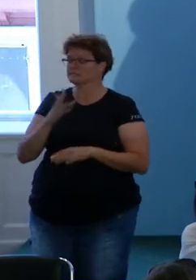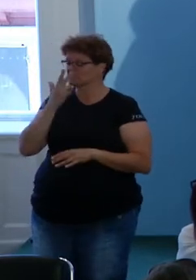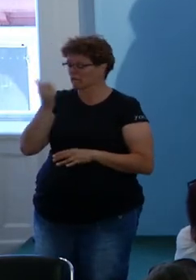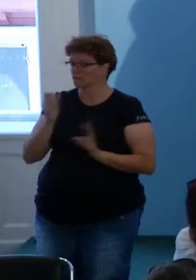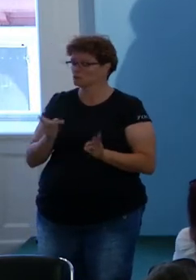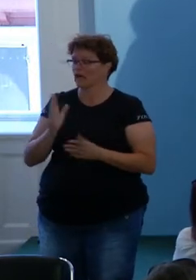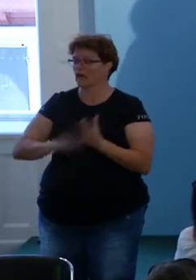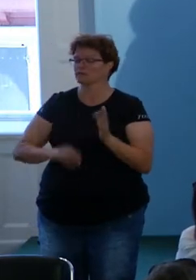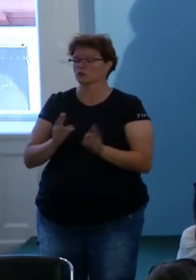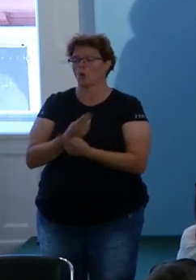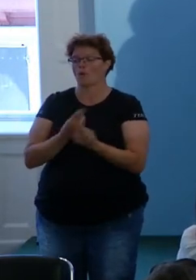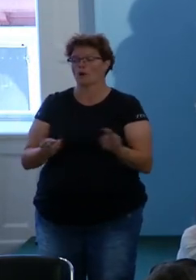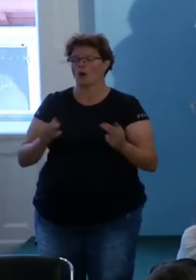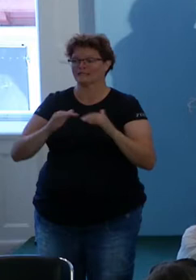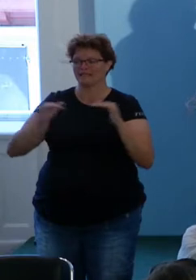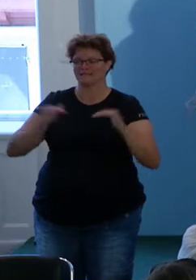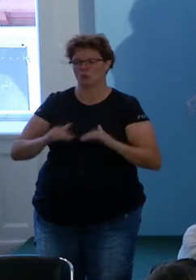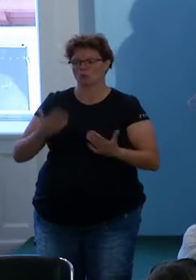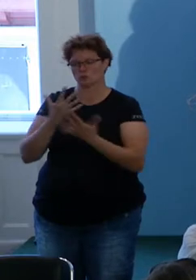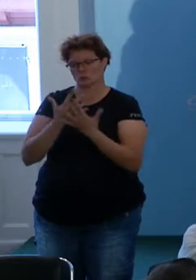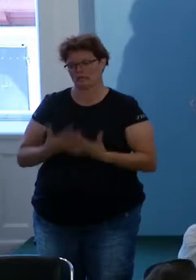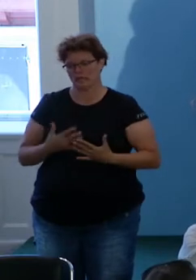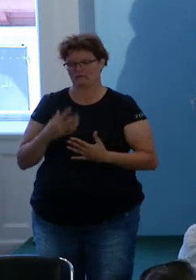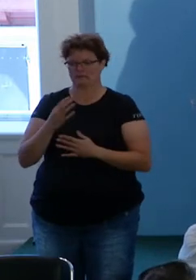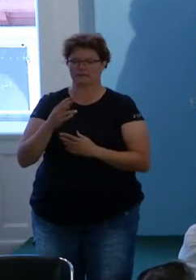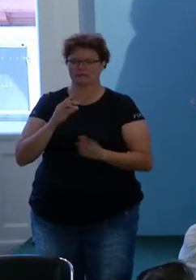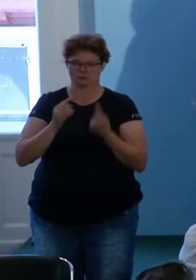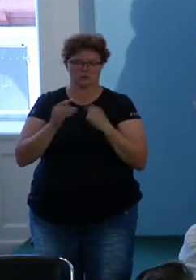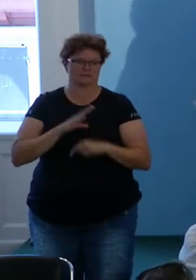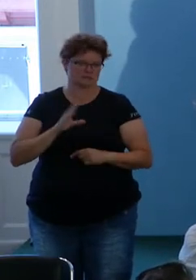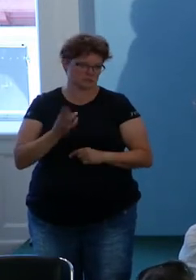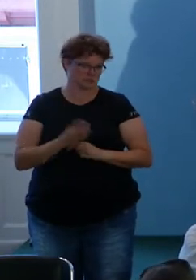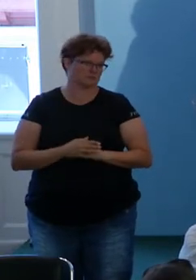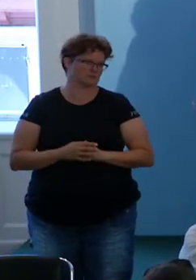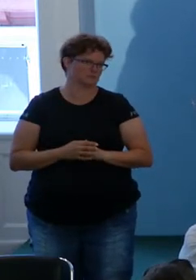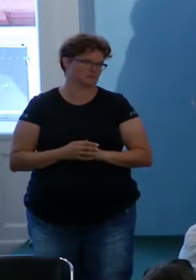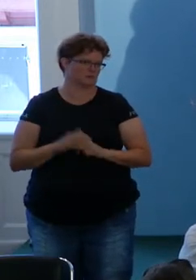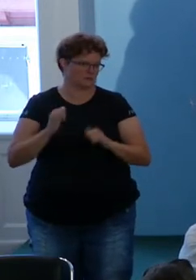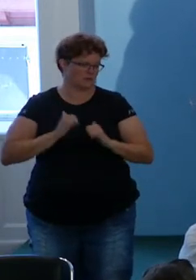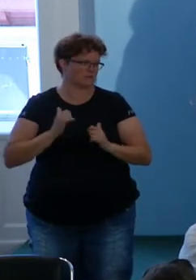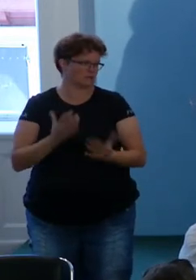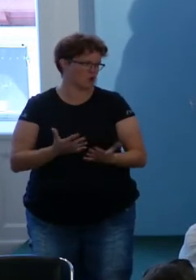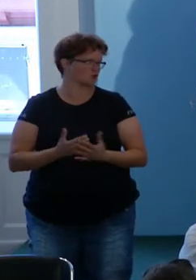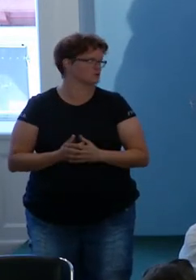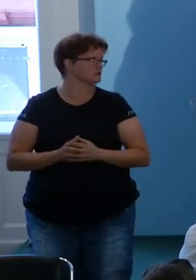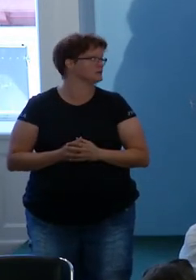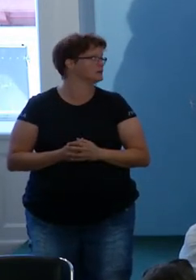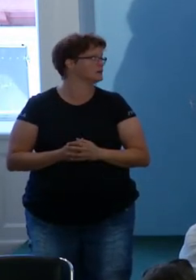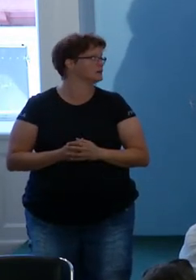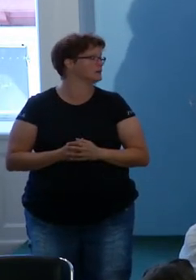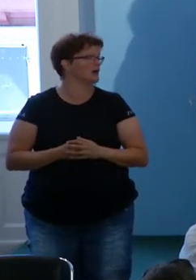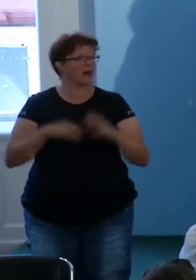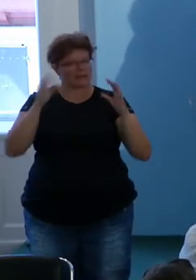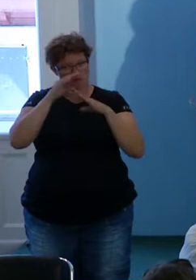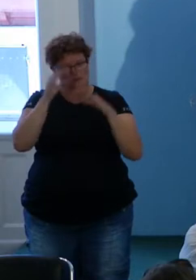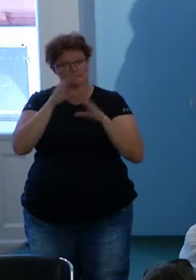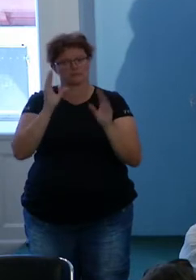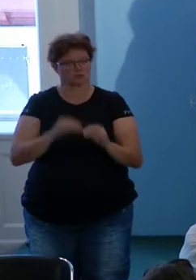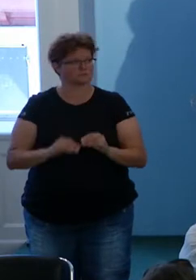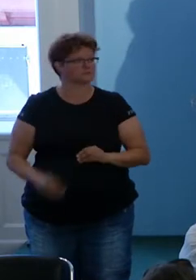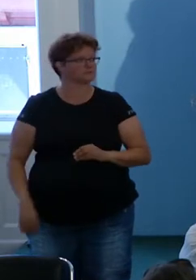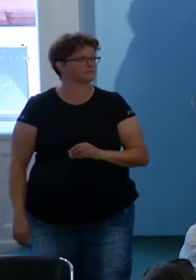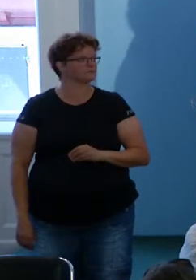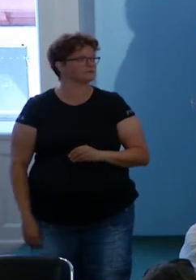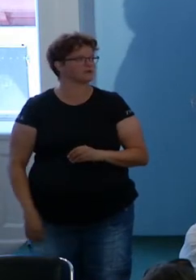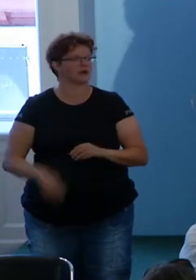också än den normala nivåstruktureringen eller den diskussionen som pågår just nu. Så det är klart att det är en problematik naturligtvis.